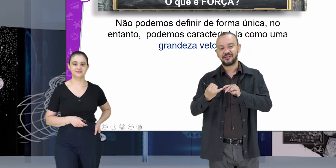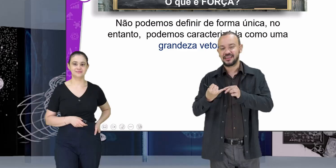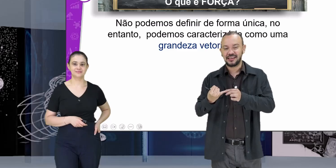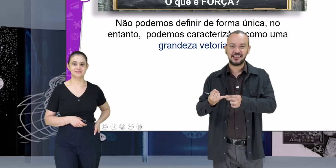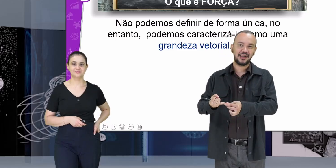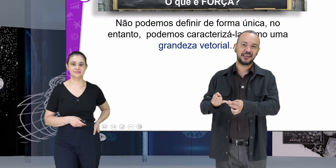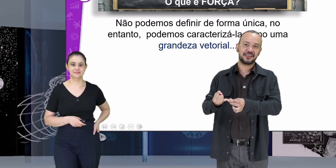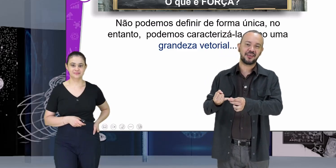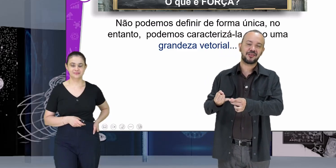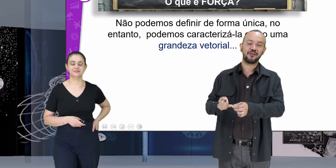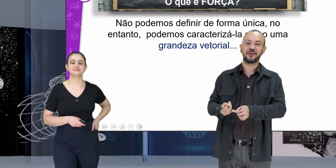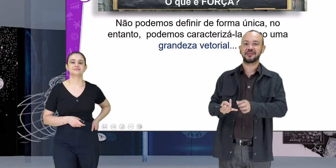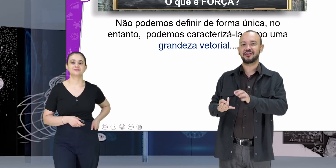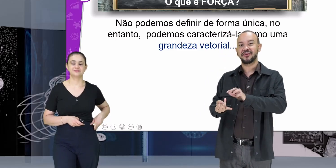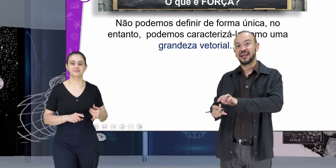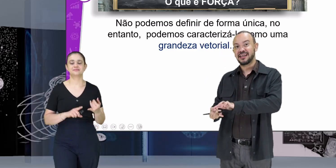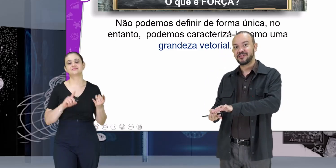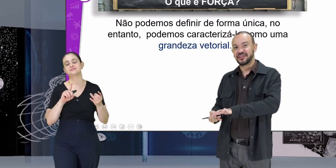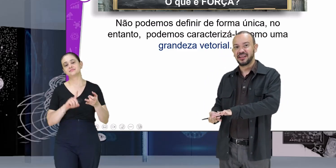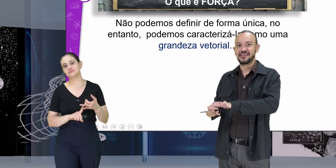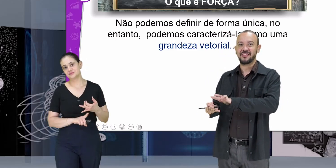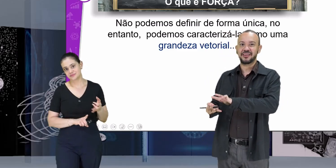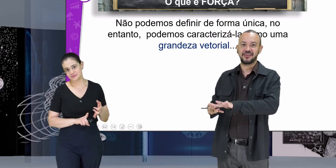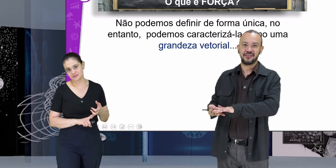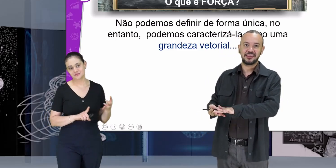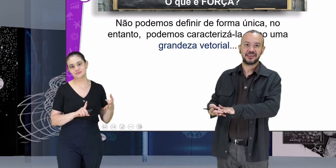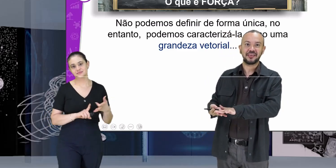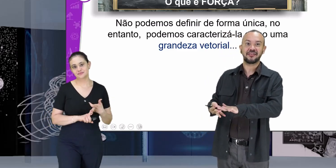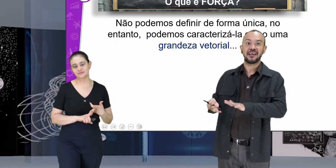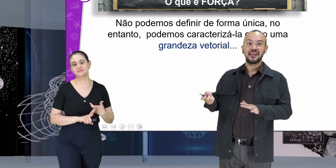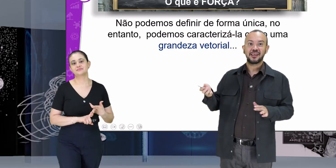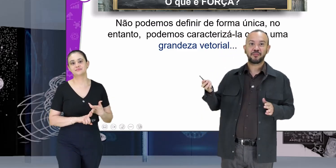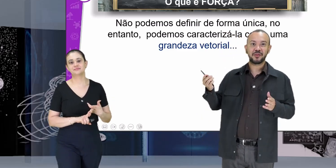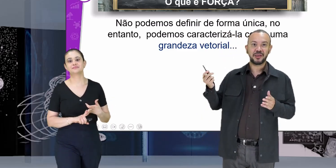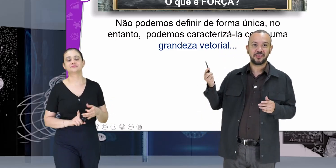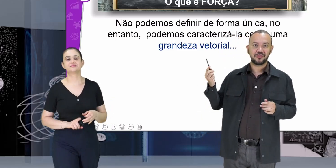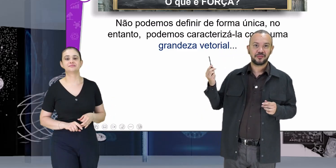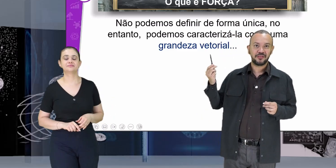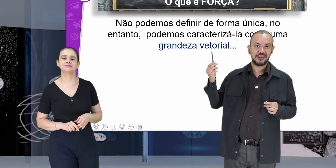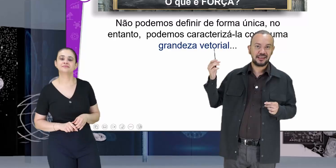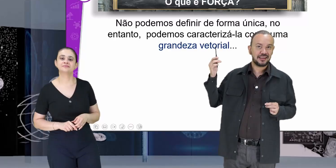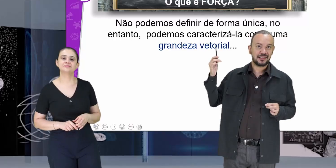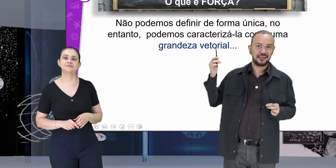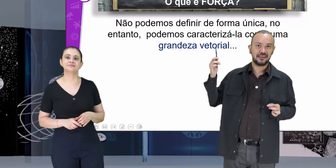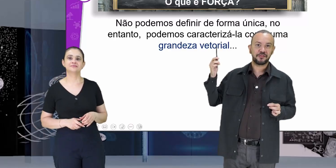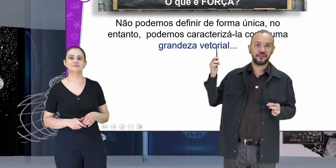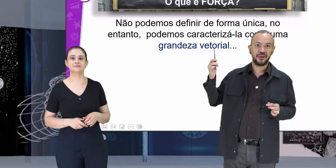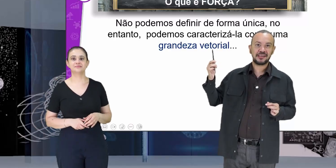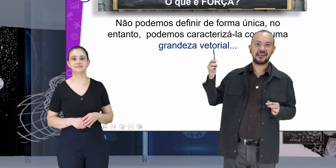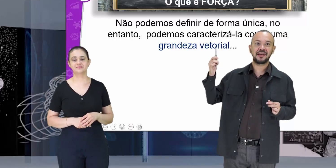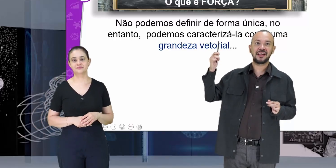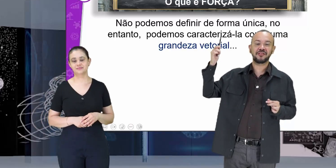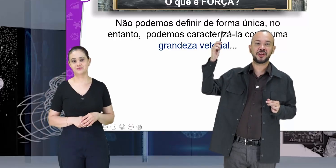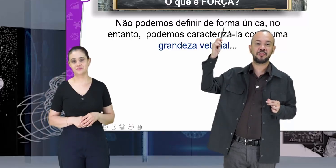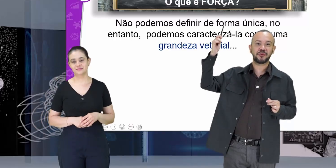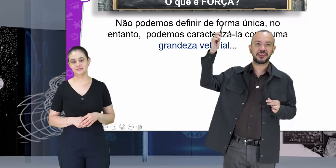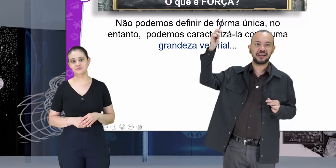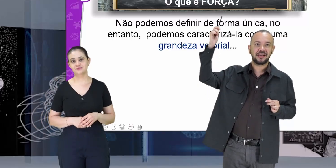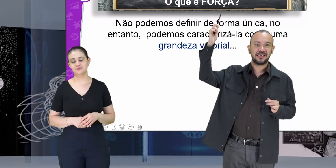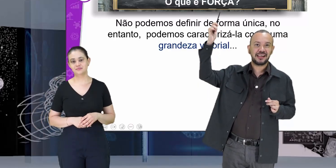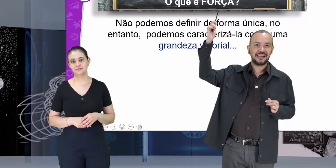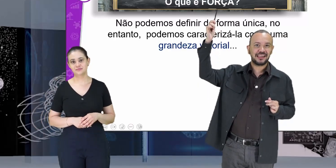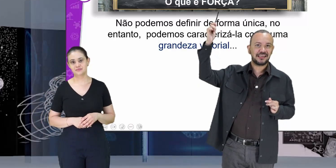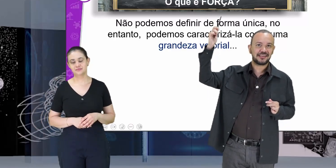a sua intensidade, que é o seu módulo, a sua direção e o seu sentido. Então, primeiro que você tem que entender, força é um tipo